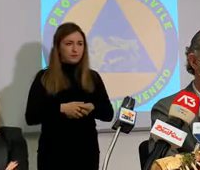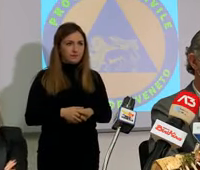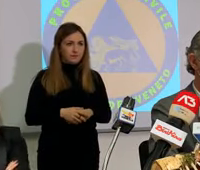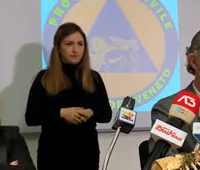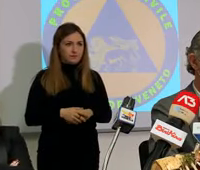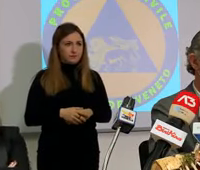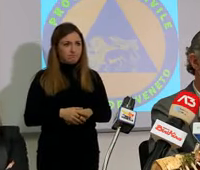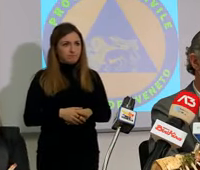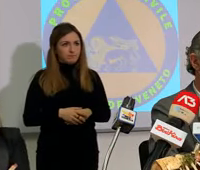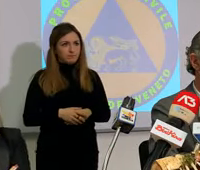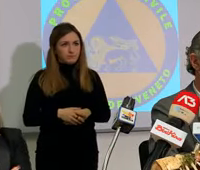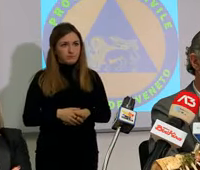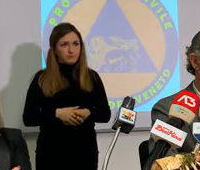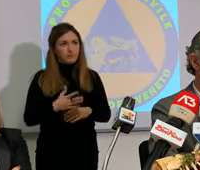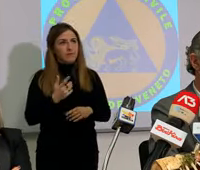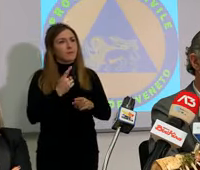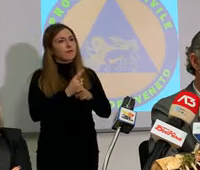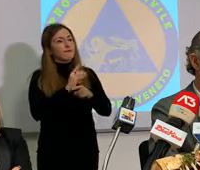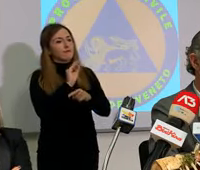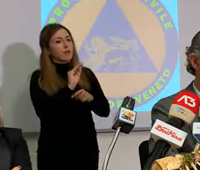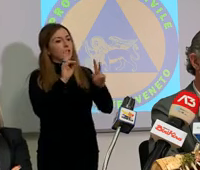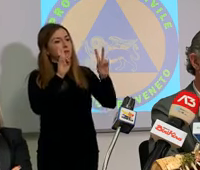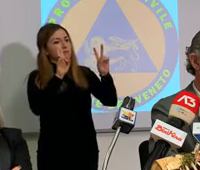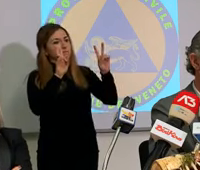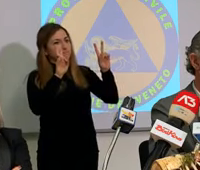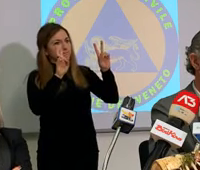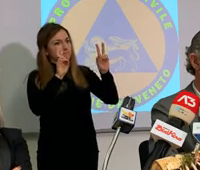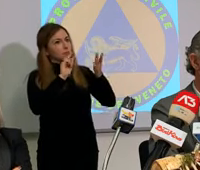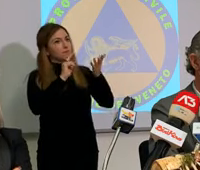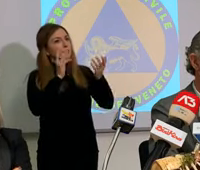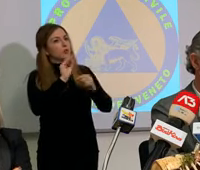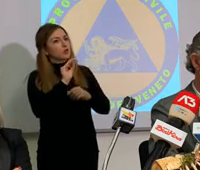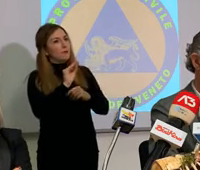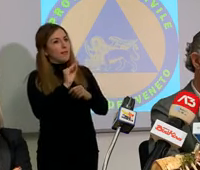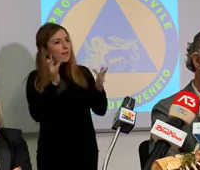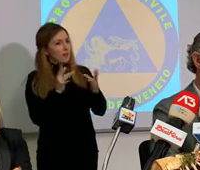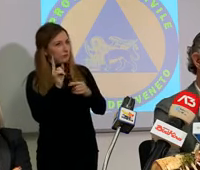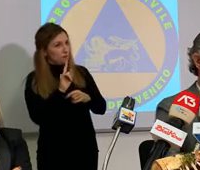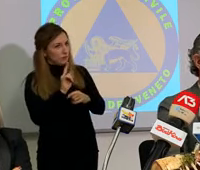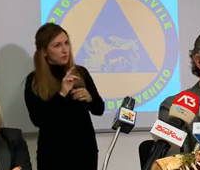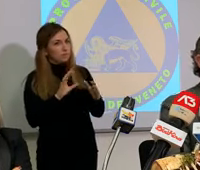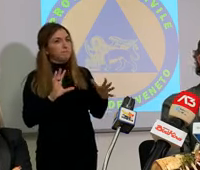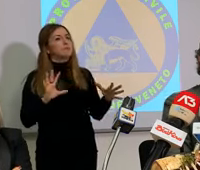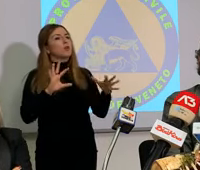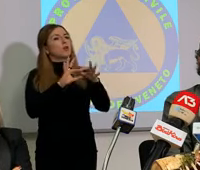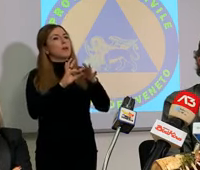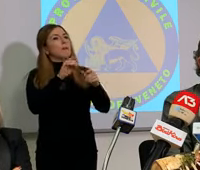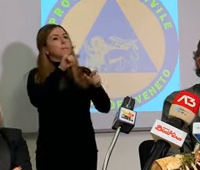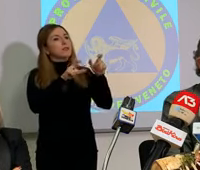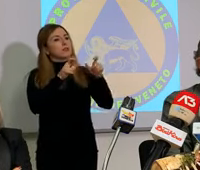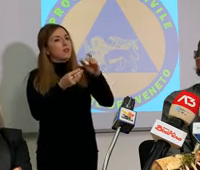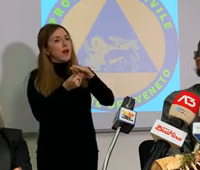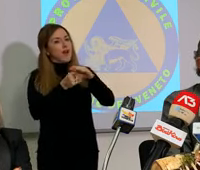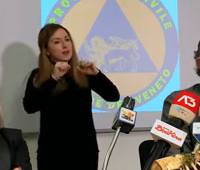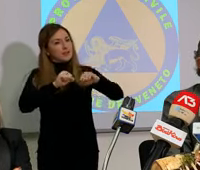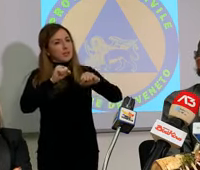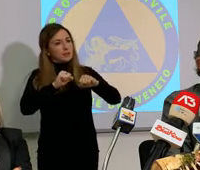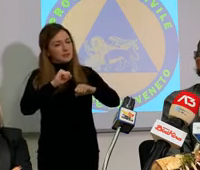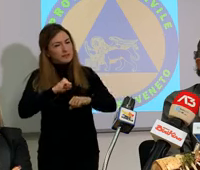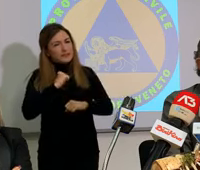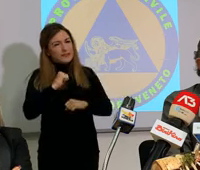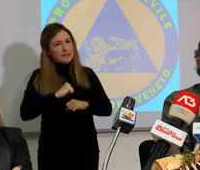tema che le devo proporre invece non è affatto divertente presidente buongiorno e anche l'assessore lanzarin a il tema della sofferenza del personale sanitario nel senso che